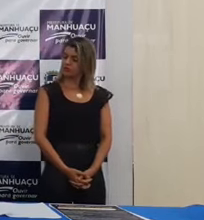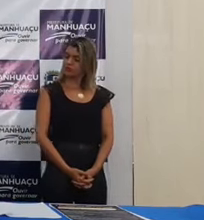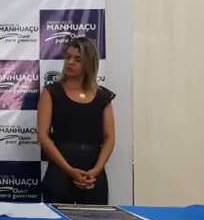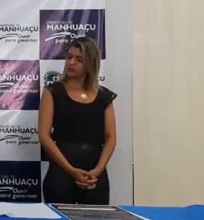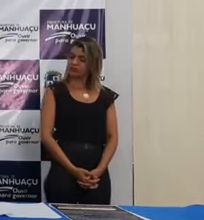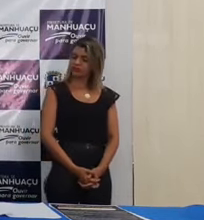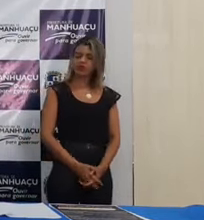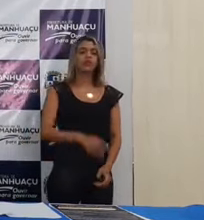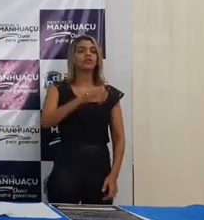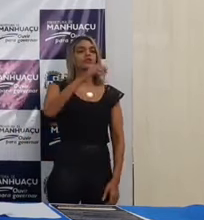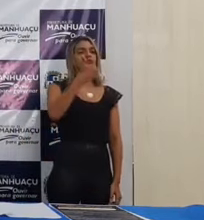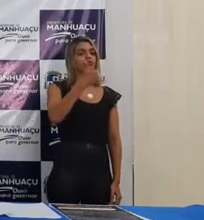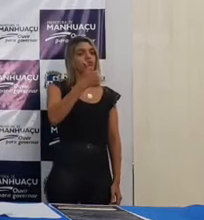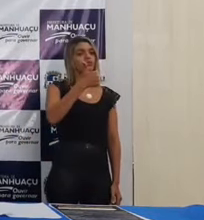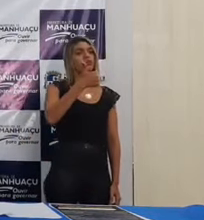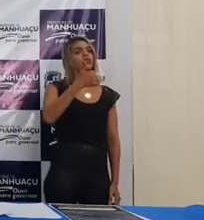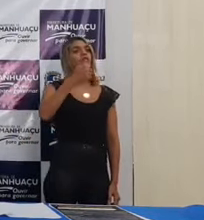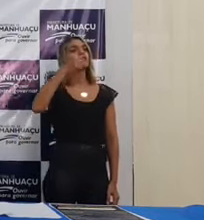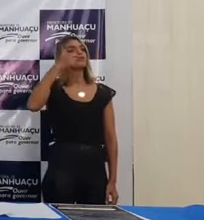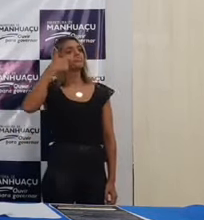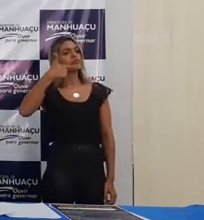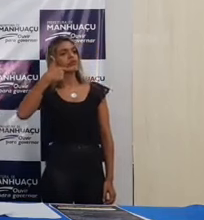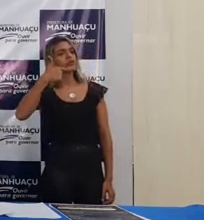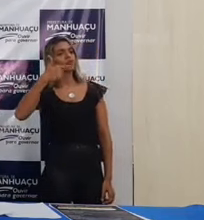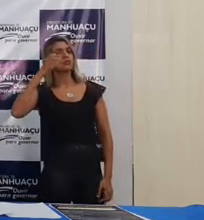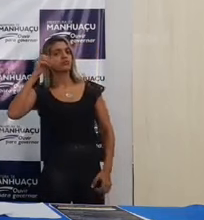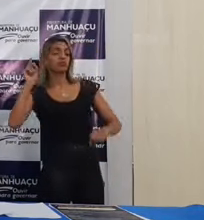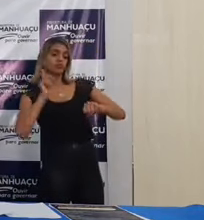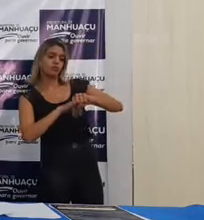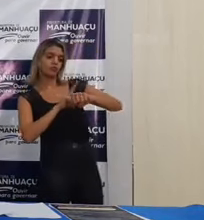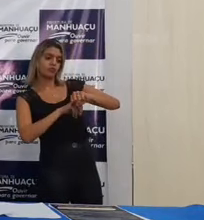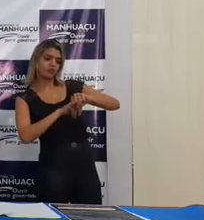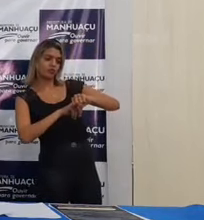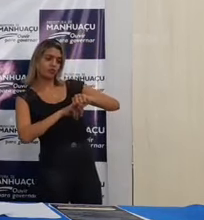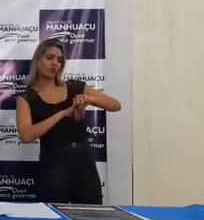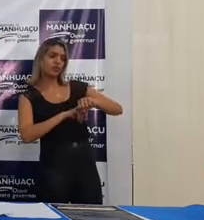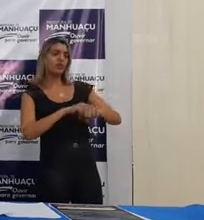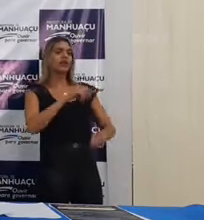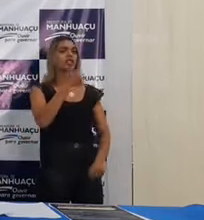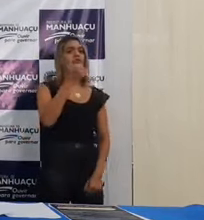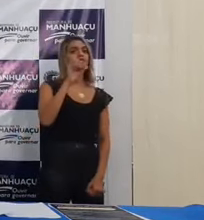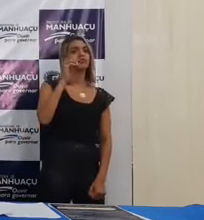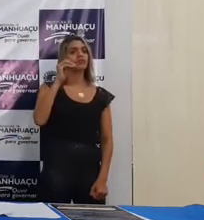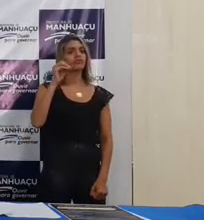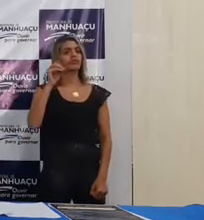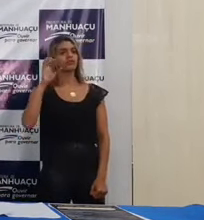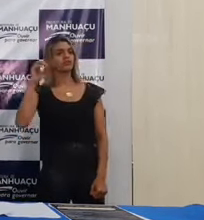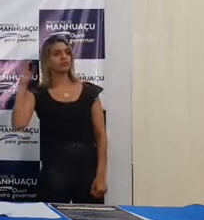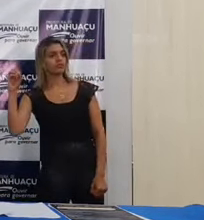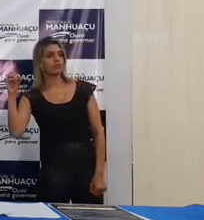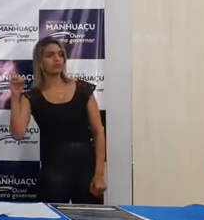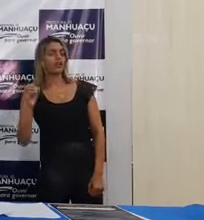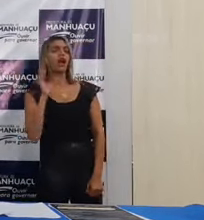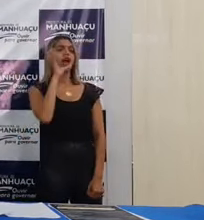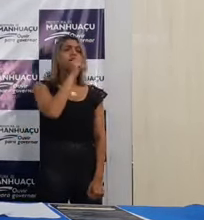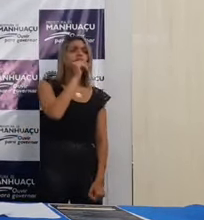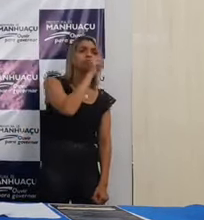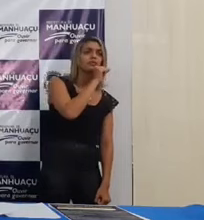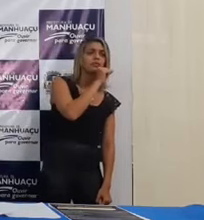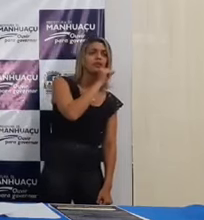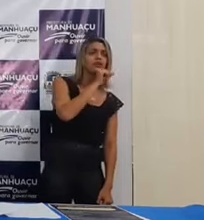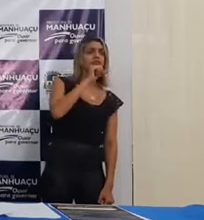trabalharão de meio-dia às 18 horas e sábado das 9 às 12 horas. Não seria uma forma de gerar mais aglomerações